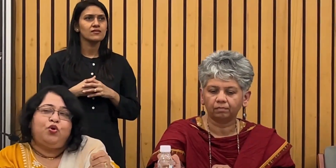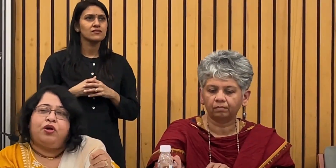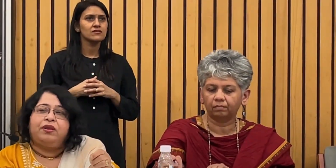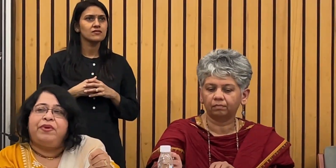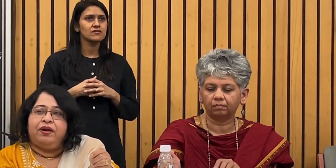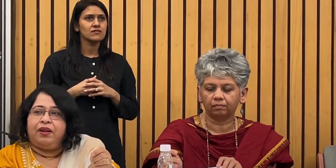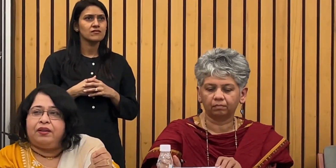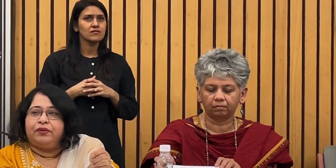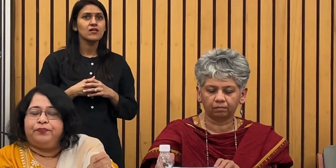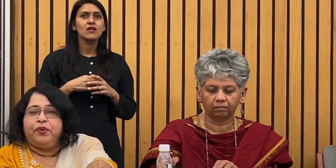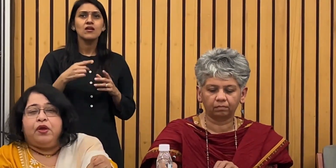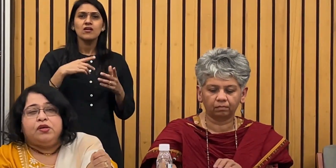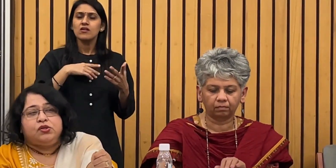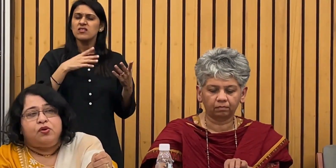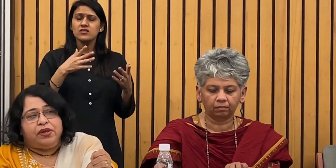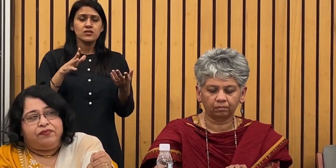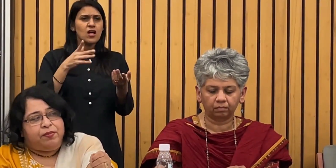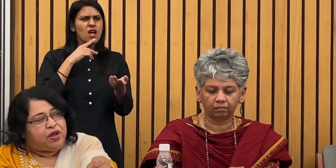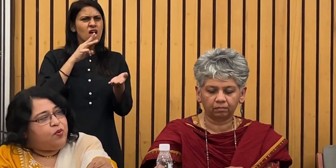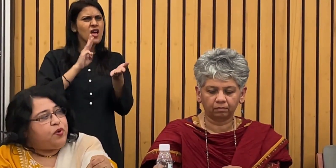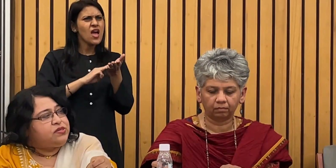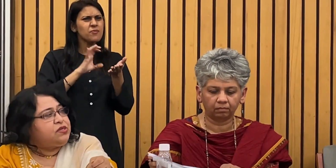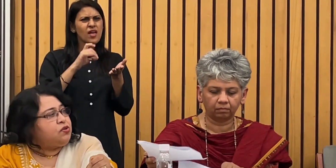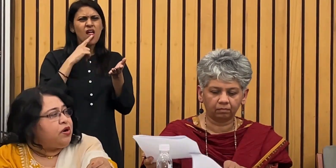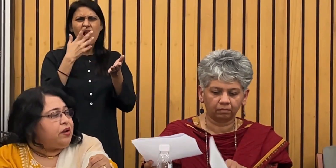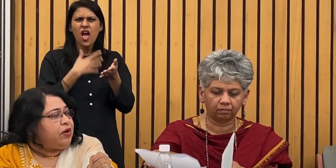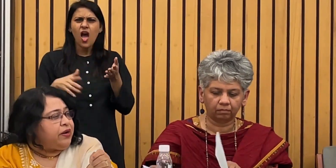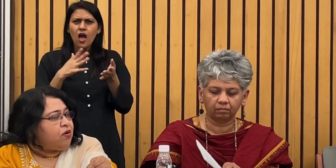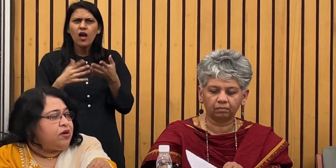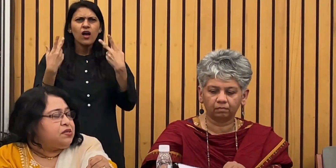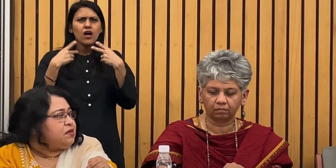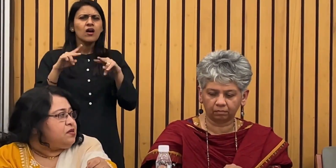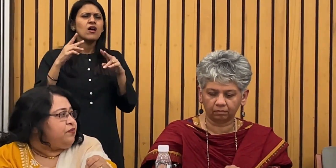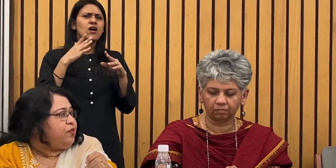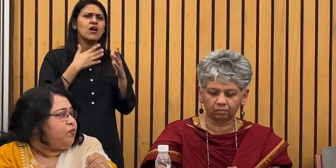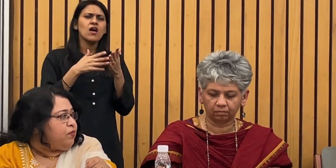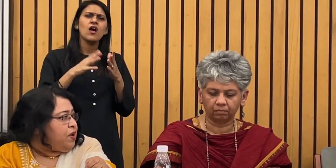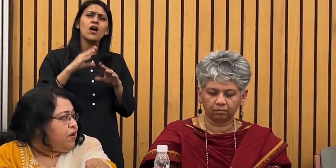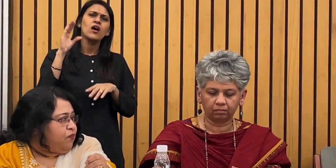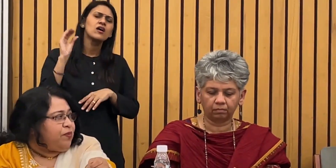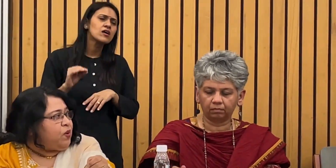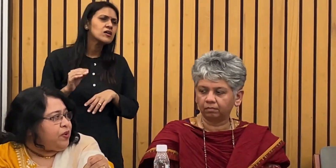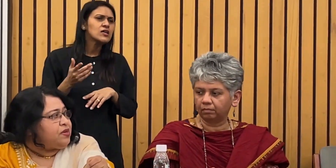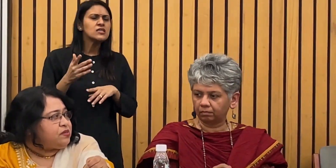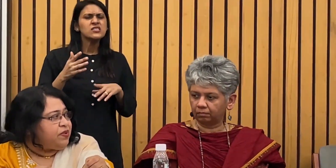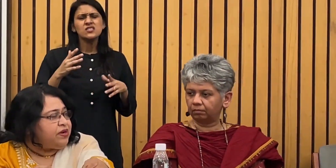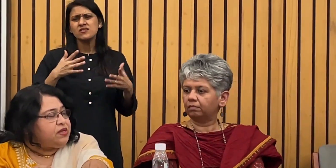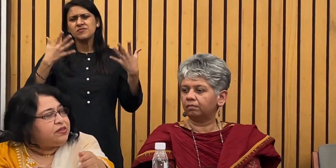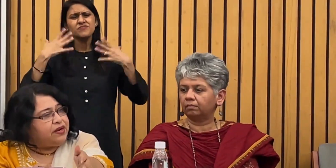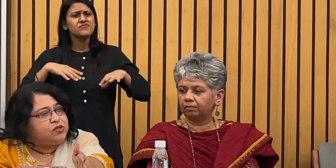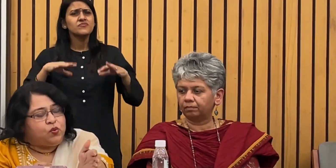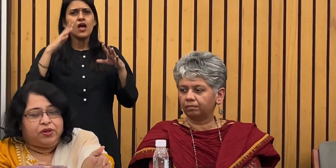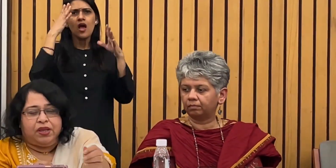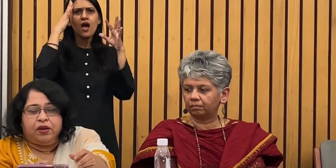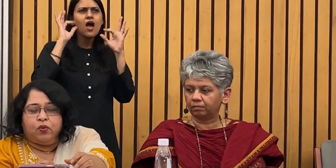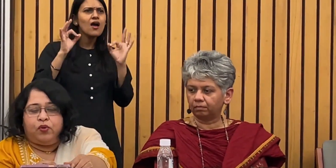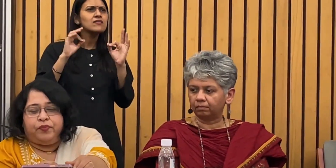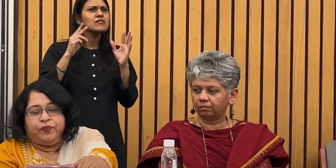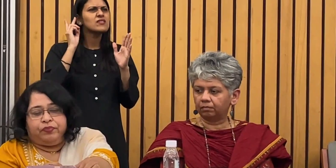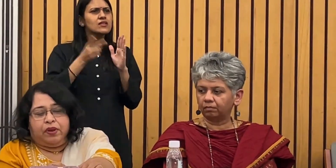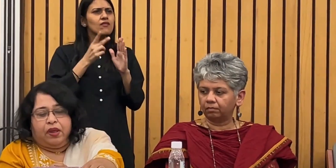ह्यूज टोल ऑन द मेंटल हेल्थ। सो इवन मेनोपॉज इज नॉट एट ऑल डिस्कस्ड विद वुमेन विद डिसेबिलिटीज, दैट इज